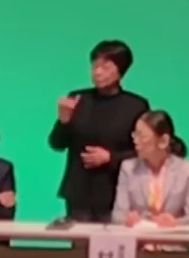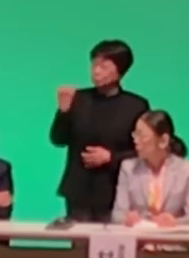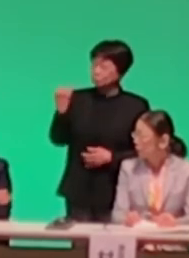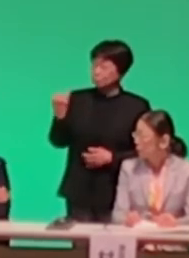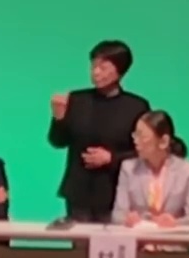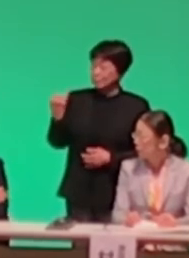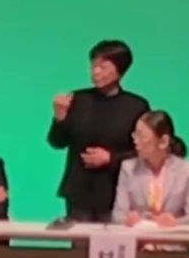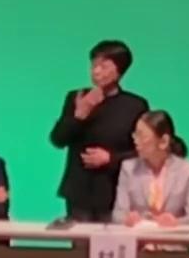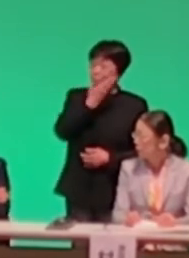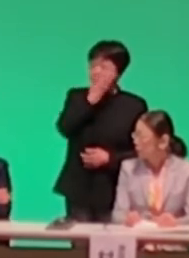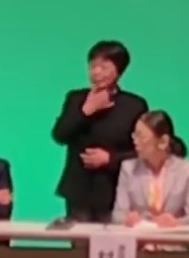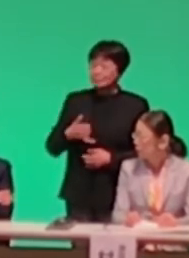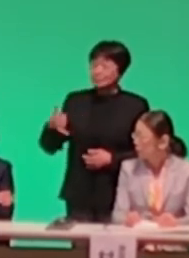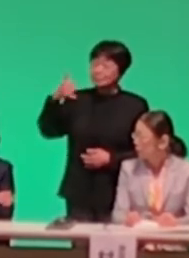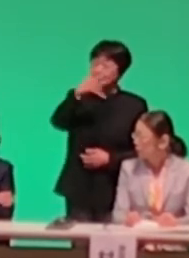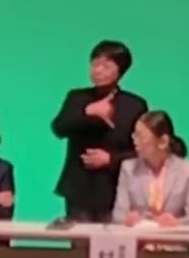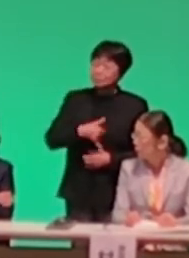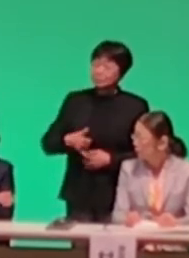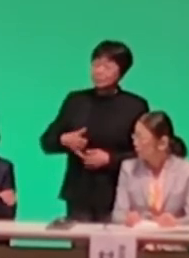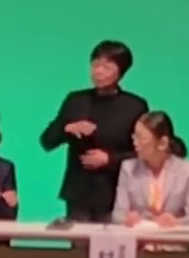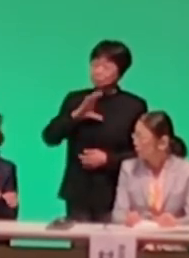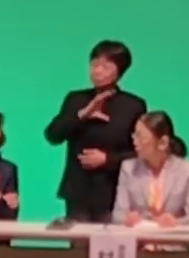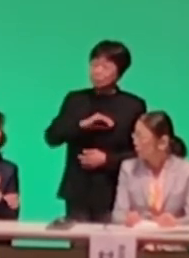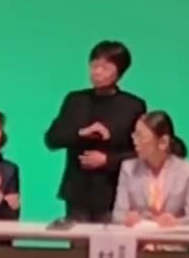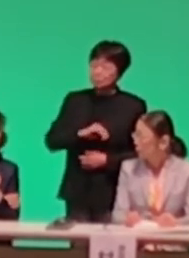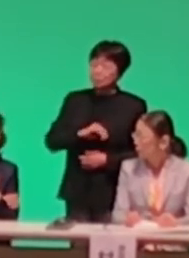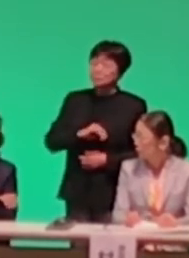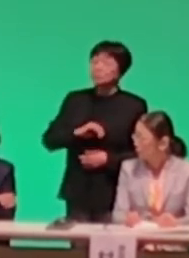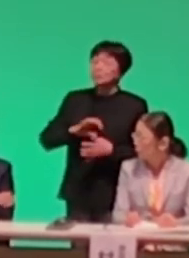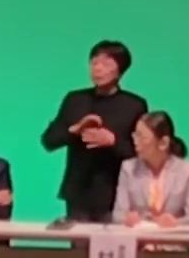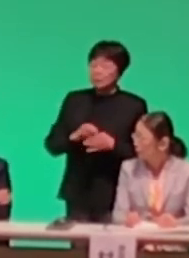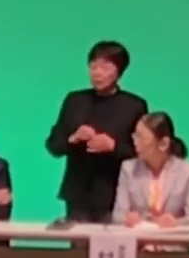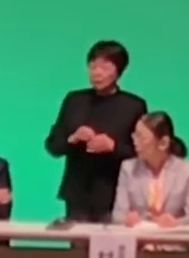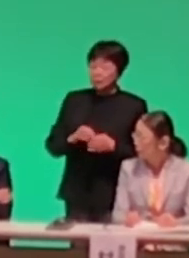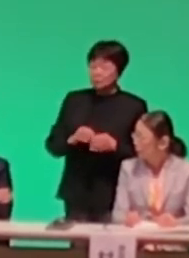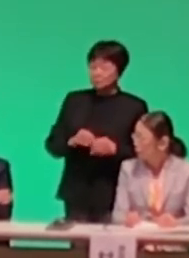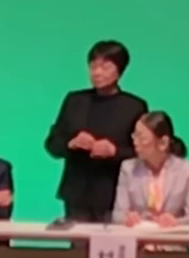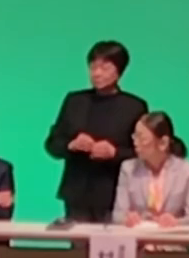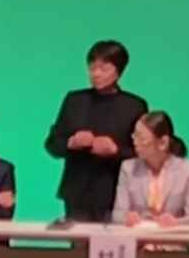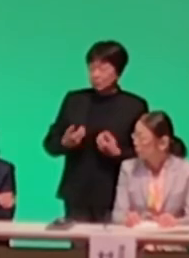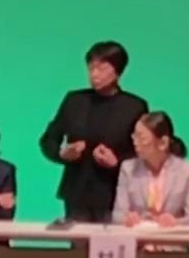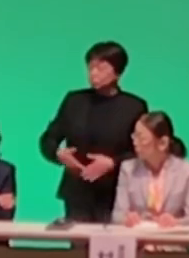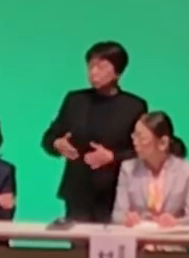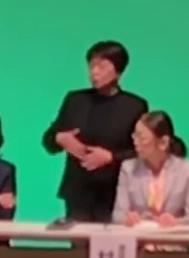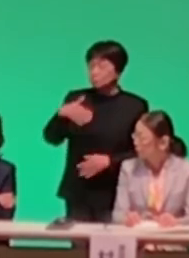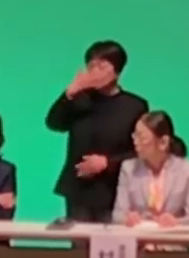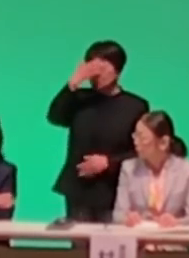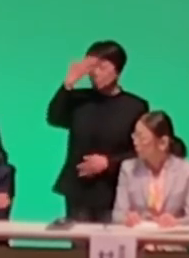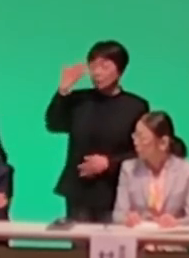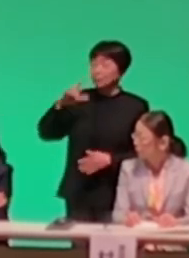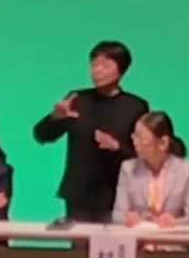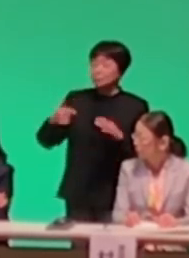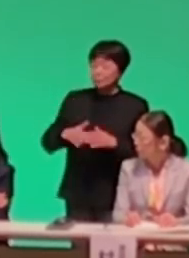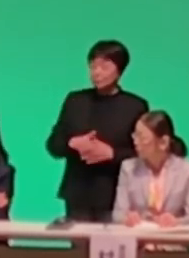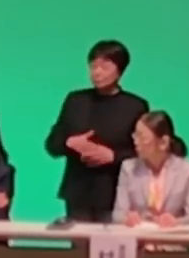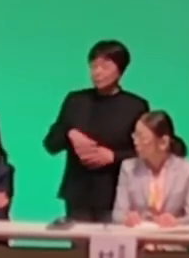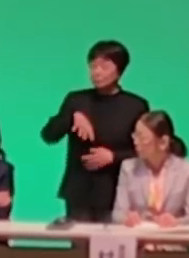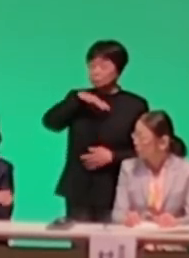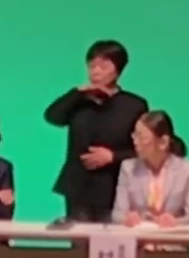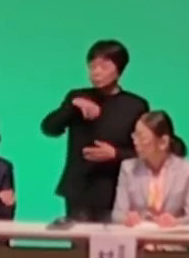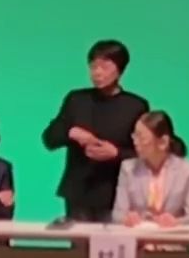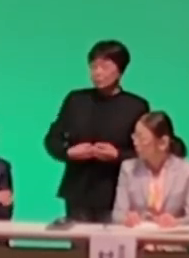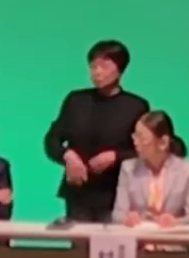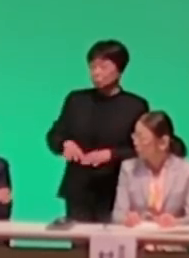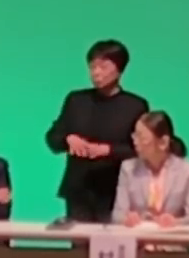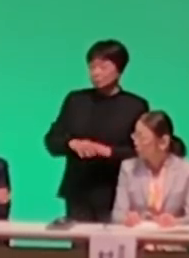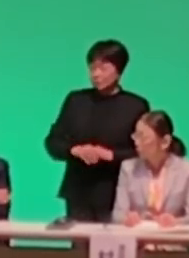しまって、まあ、結果として子供と出会うのが遅くなって、本当ならば20代で産んでれば長いこと子供と思い出が作